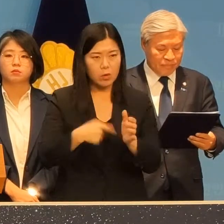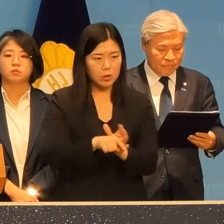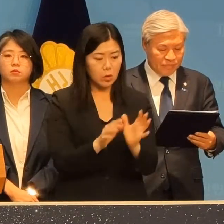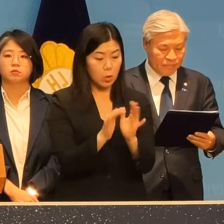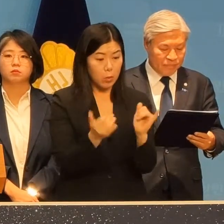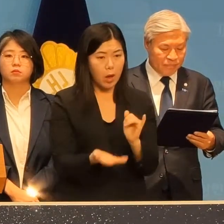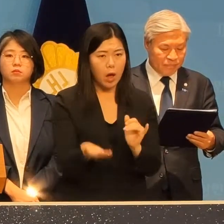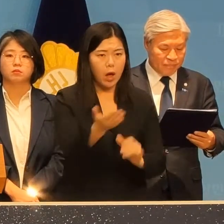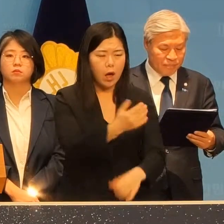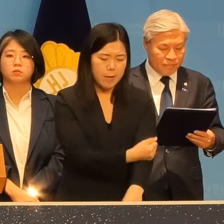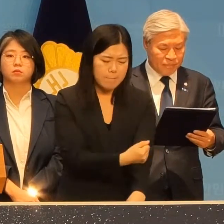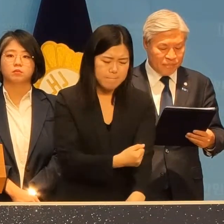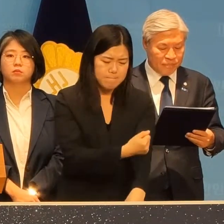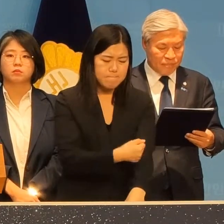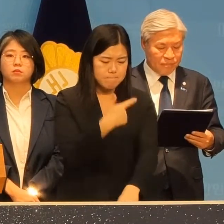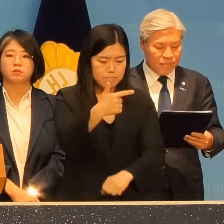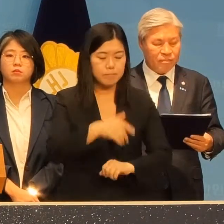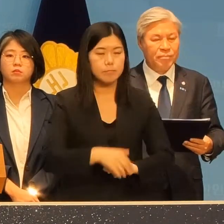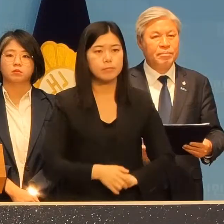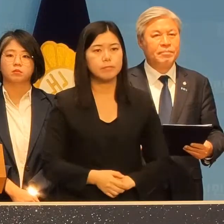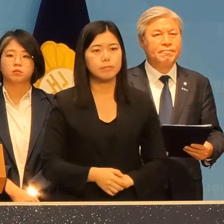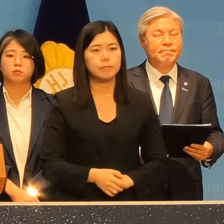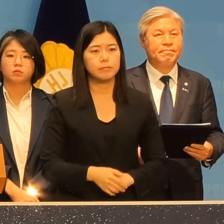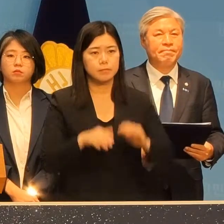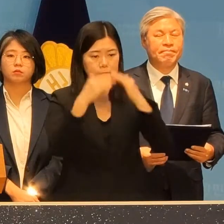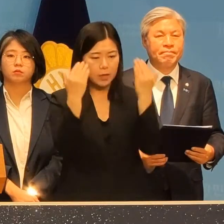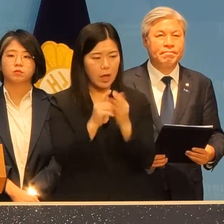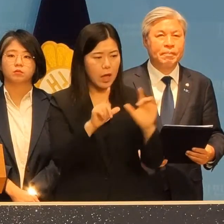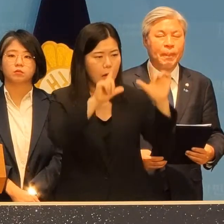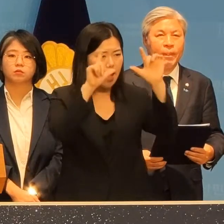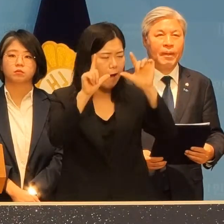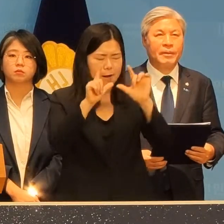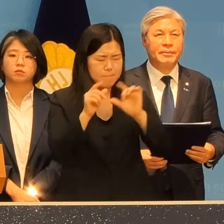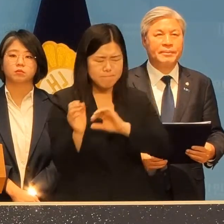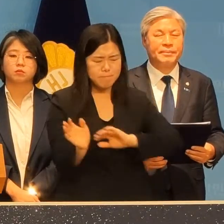국민의 헌신이 있었습니다. 모든 일상을 뒤로한 채